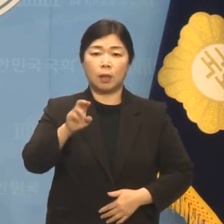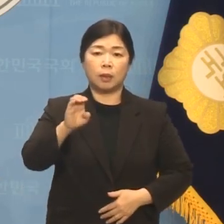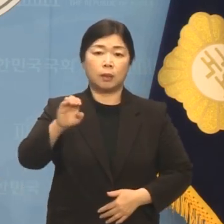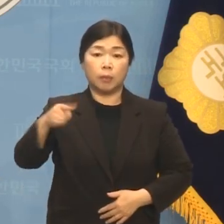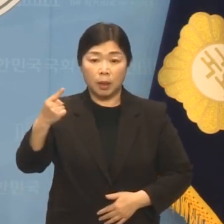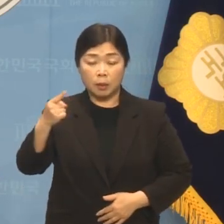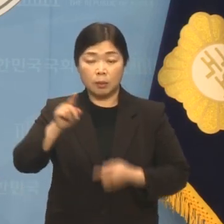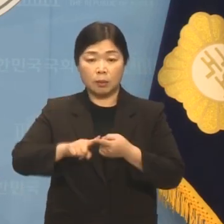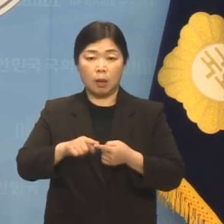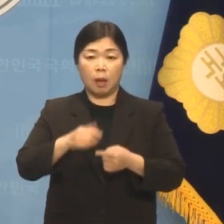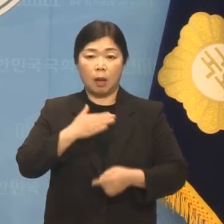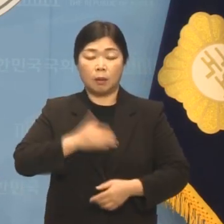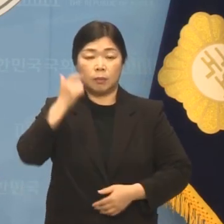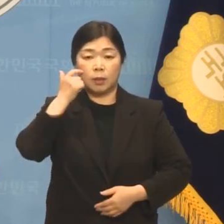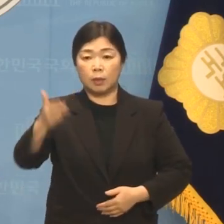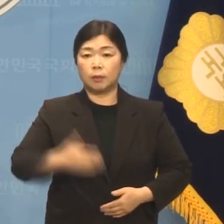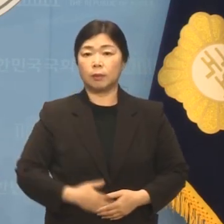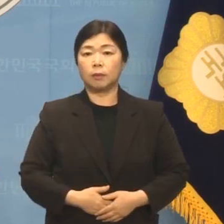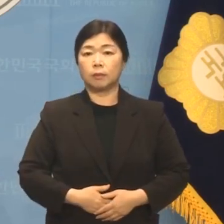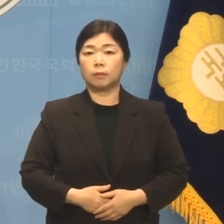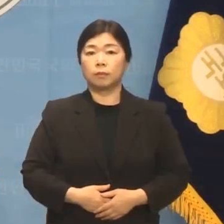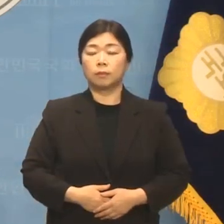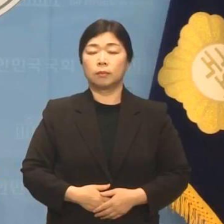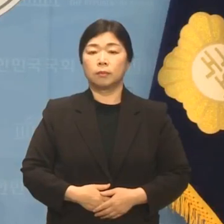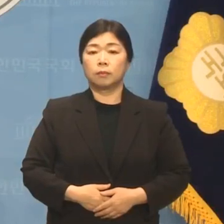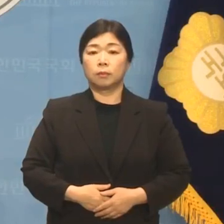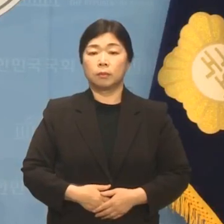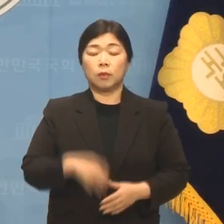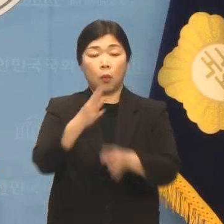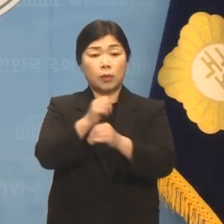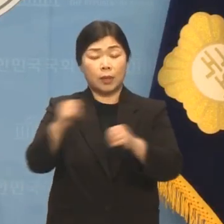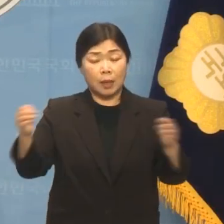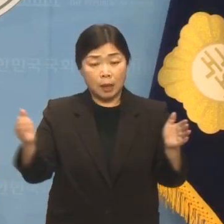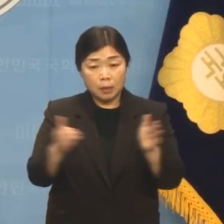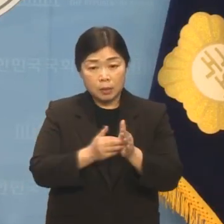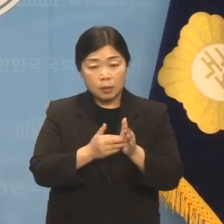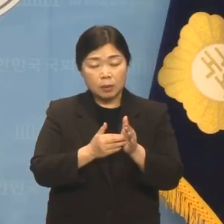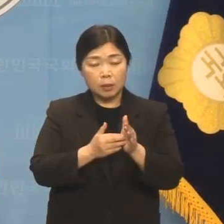맞습니까? 아리백 달성을 언제까지 해야 되는지 아십니까?